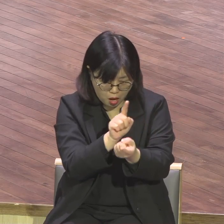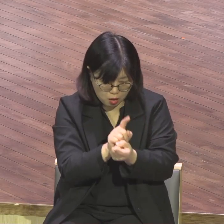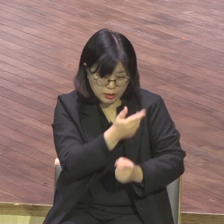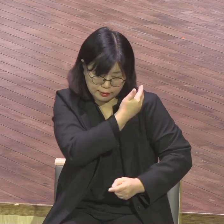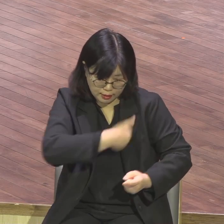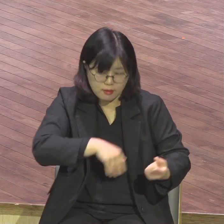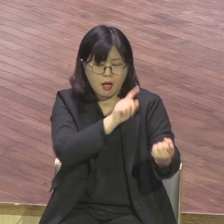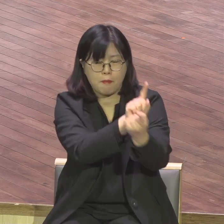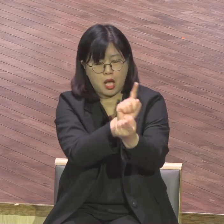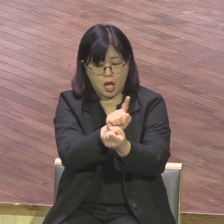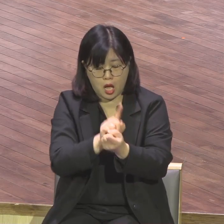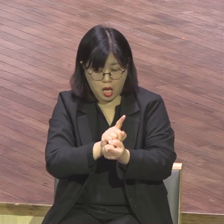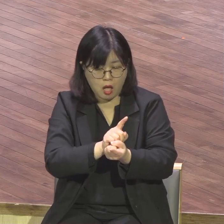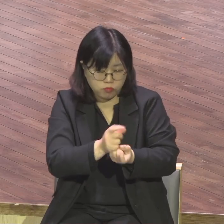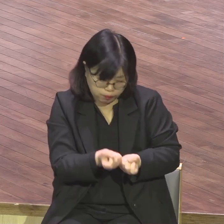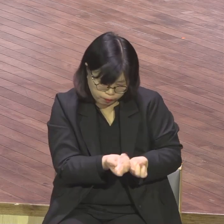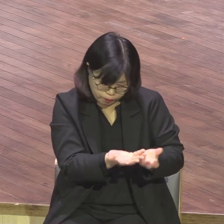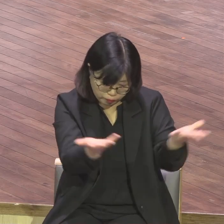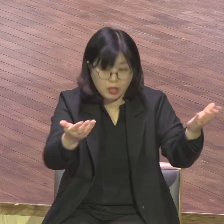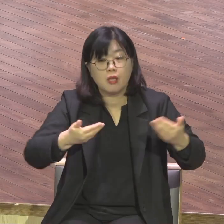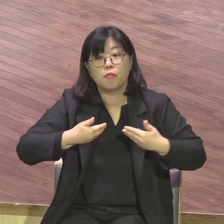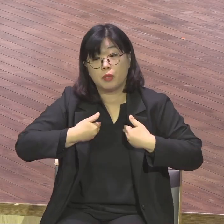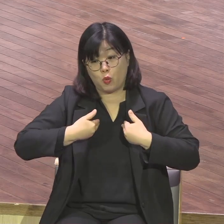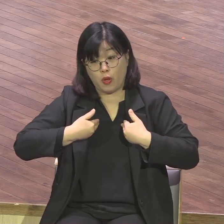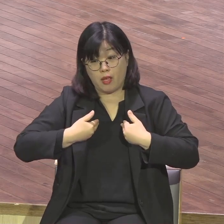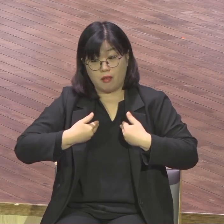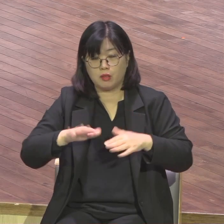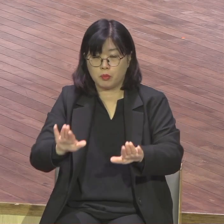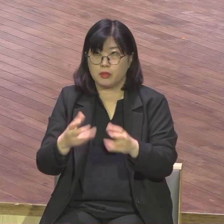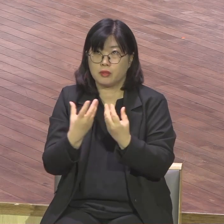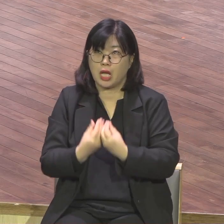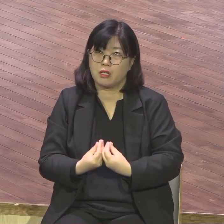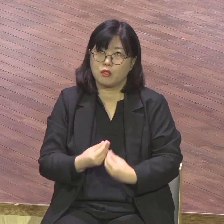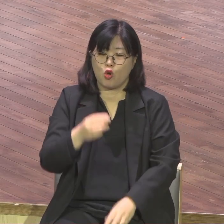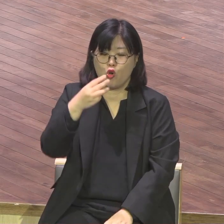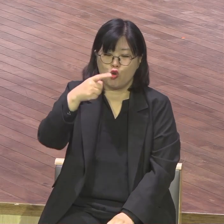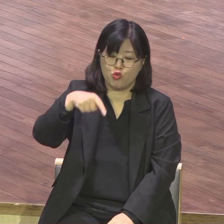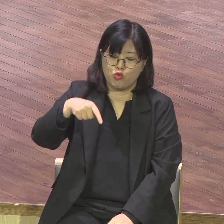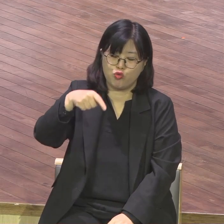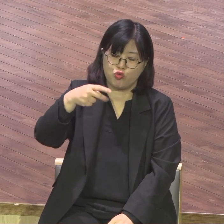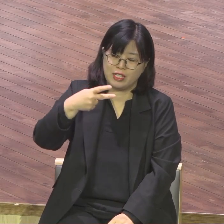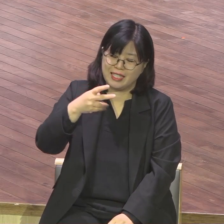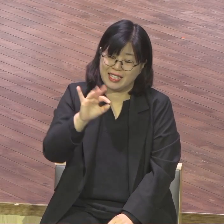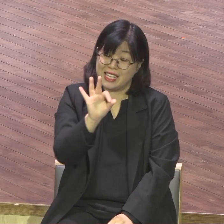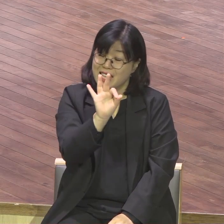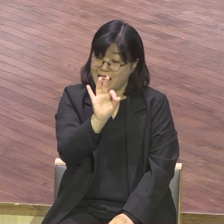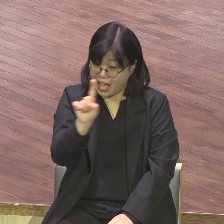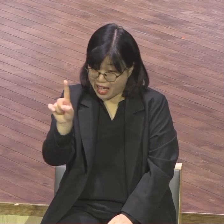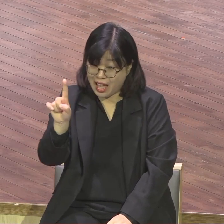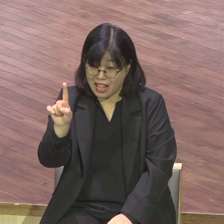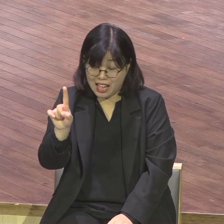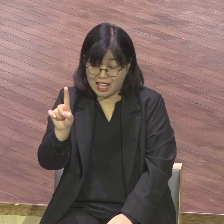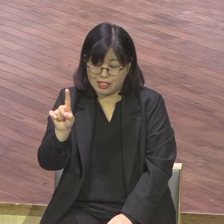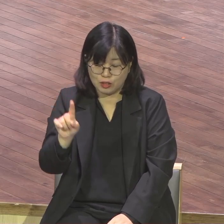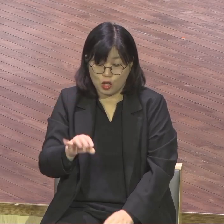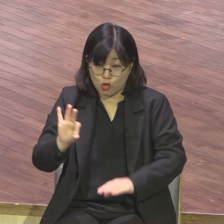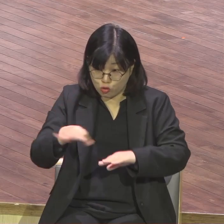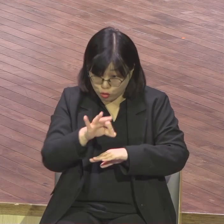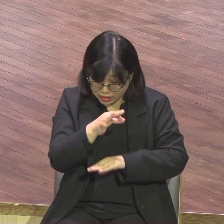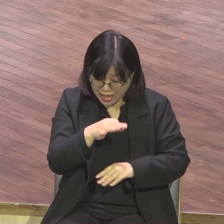제자가 현장에 있다. 루디아 야손 이런 브리스가 부부 같은 현지인이 그곳에 있다.